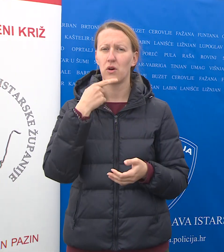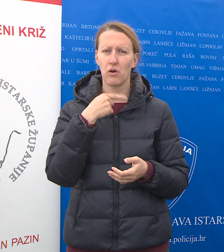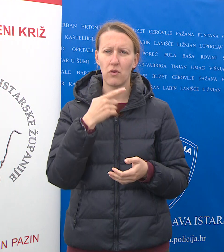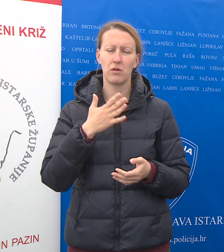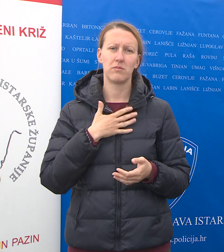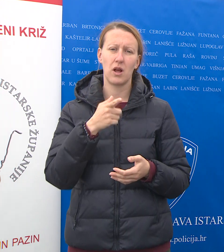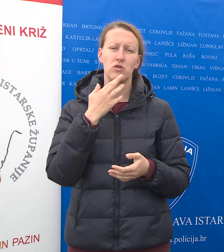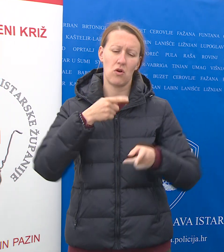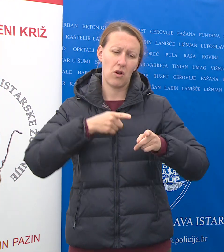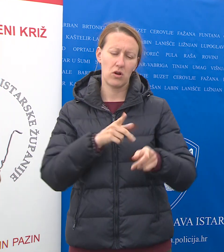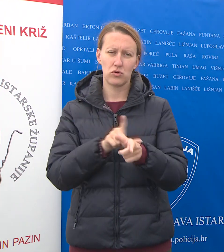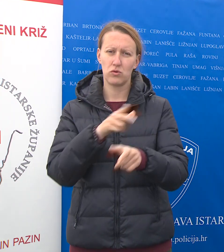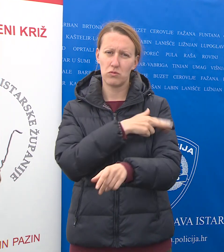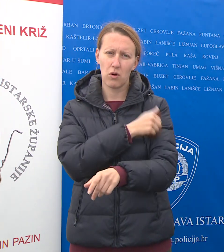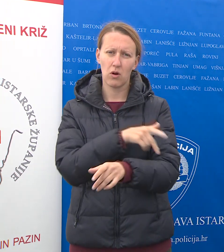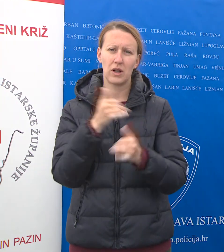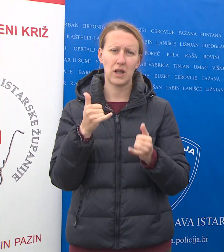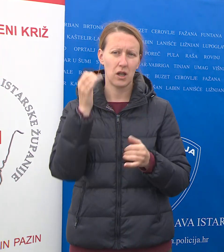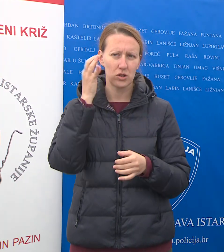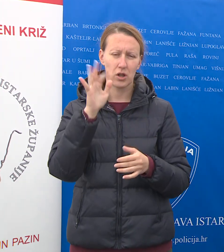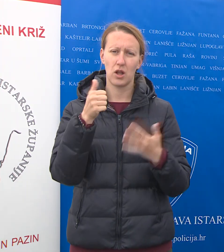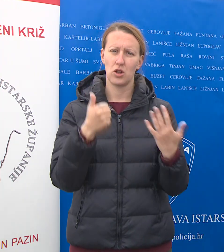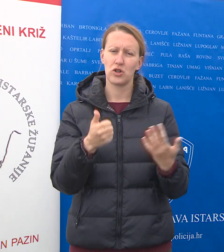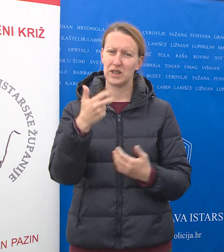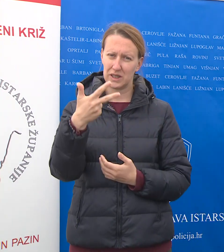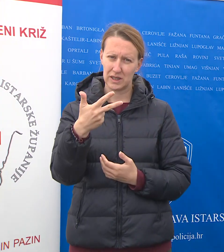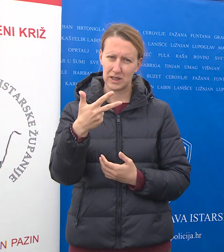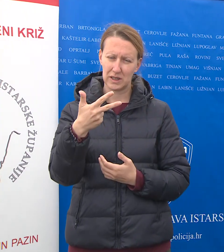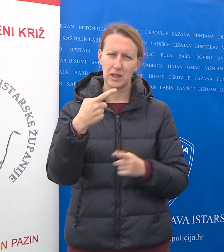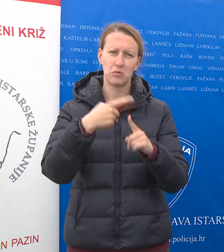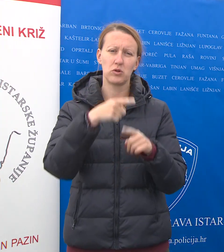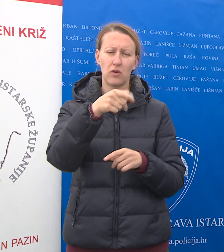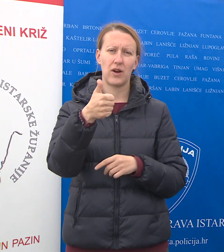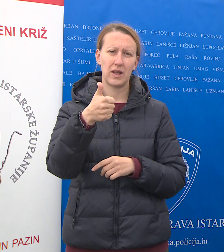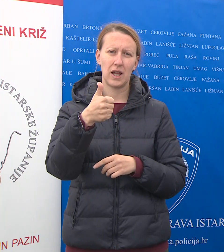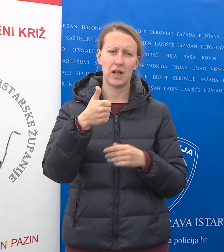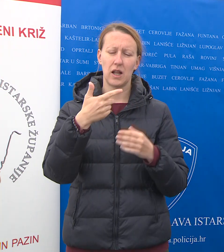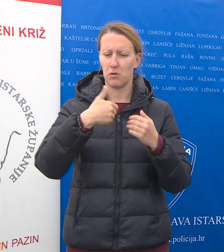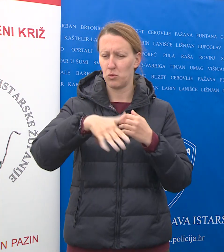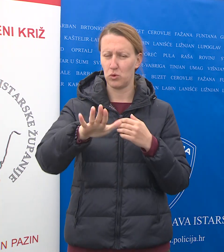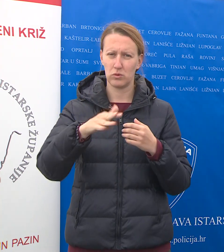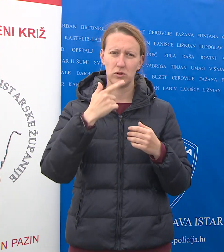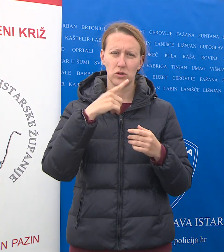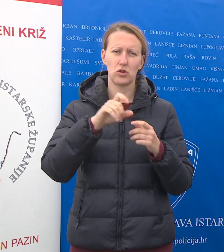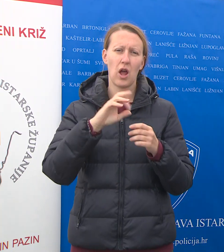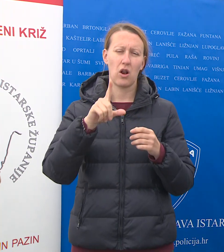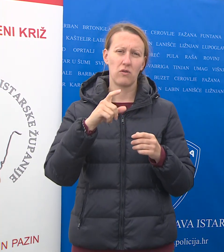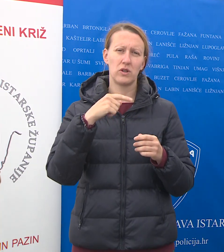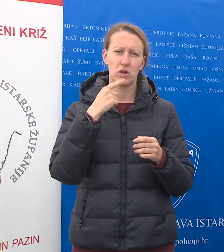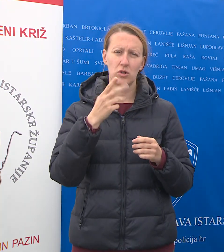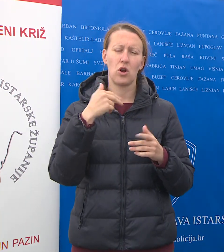Znači, naši hospitalizirani pacijenti na današnji dan je 63, plus ovaj jedan otpust što je rekao dr. Stojanović.